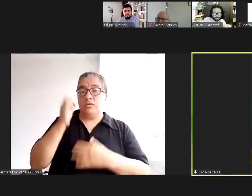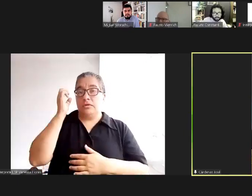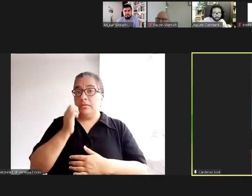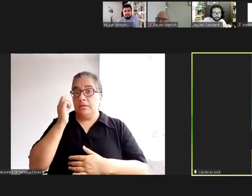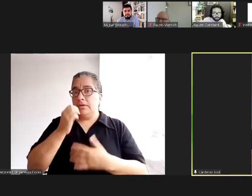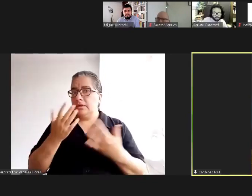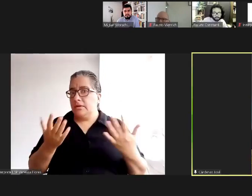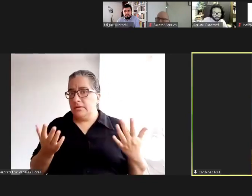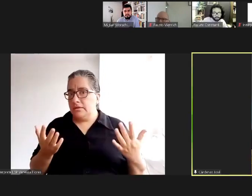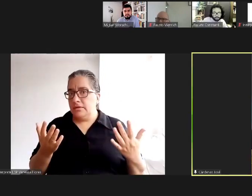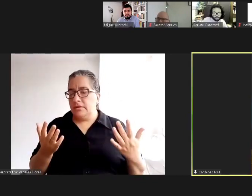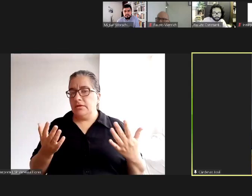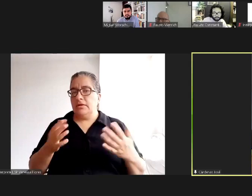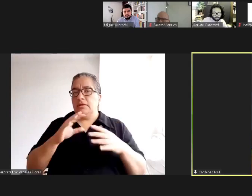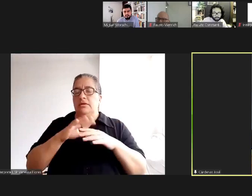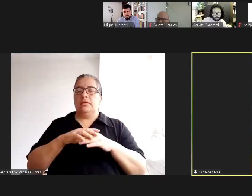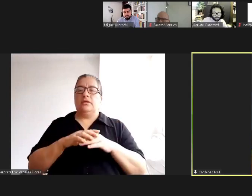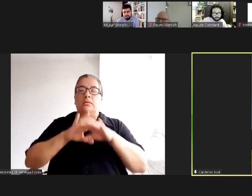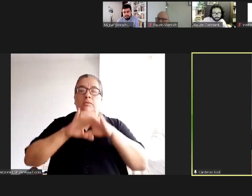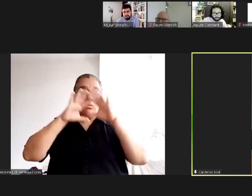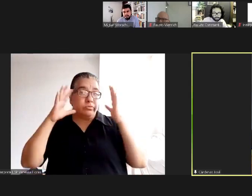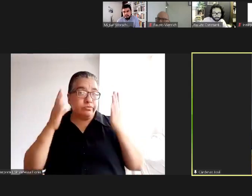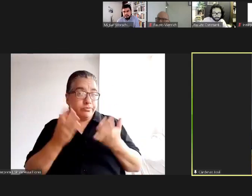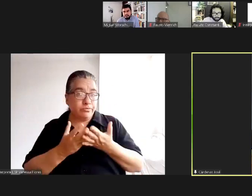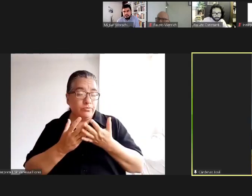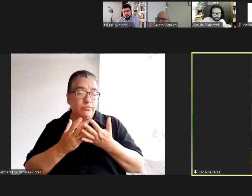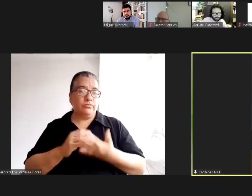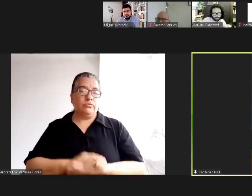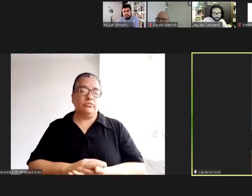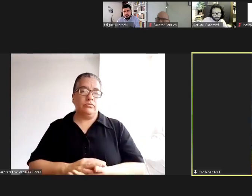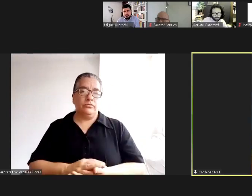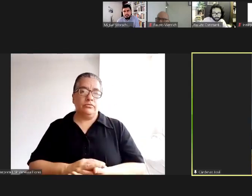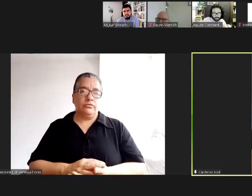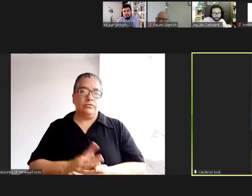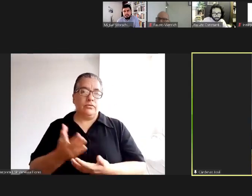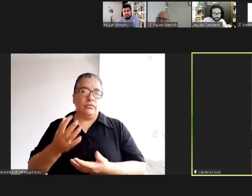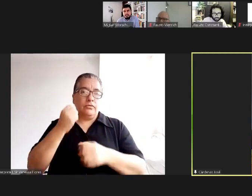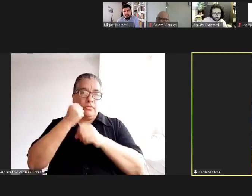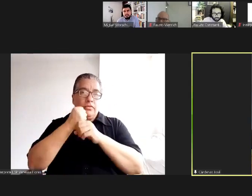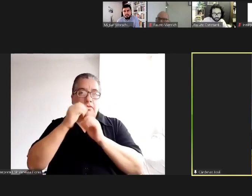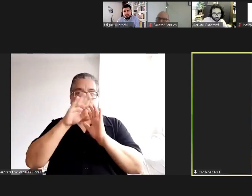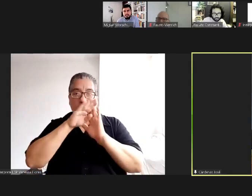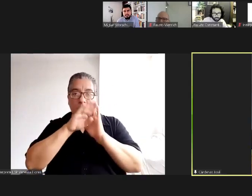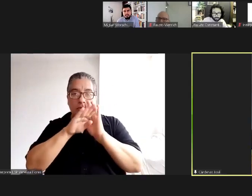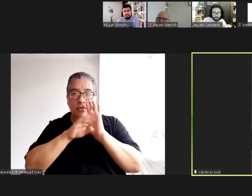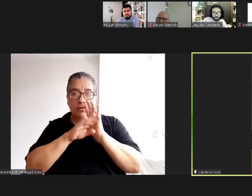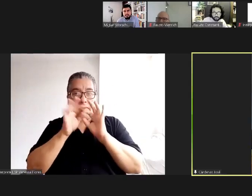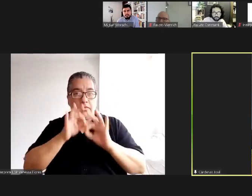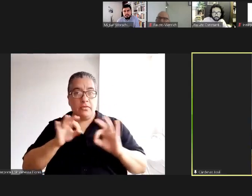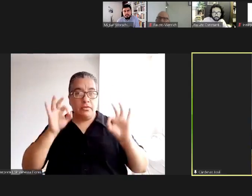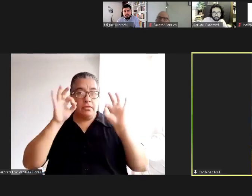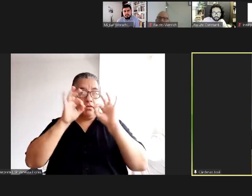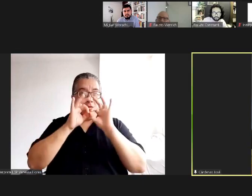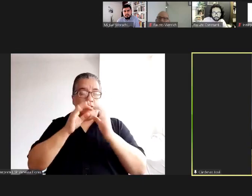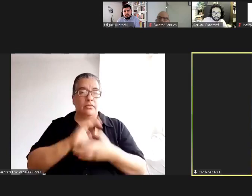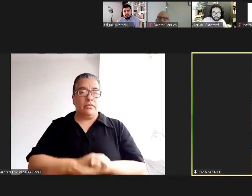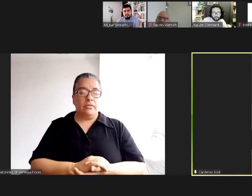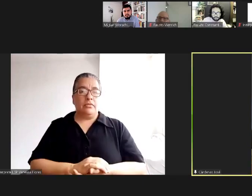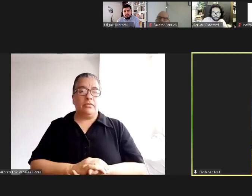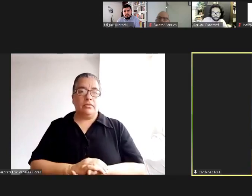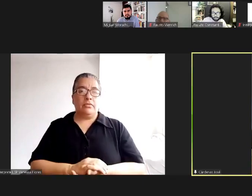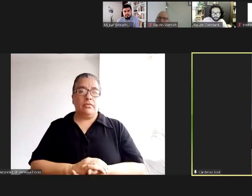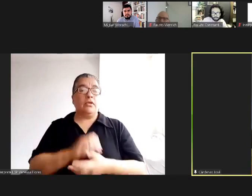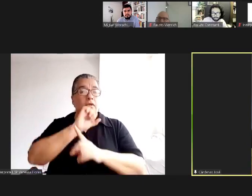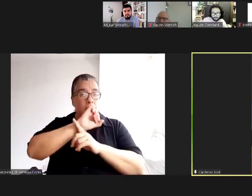sanitaria, de cierta manera generar una política reflexiva en torno a eso no va a ser bien como sociedad.